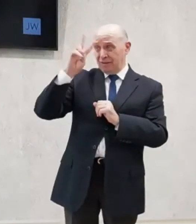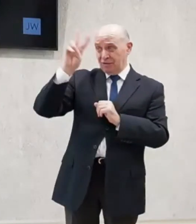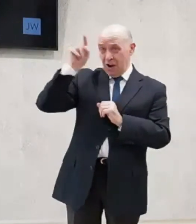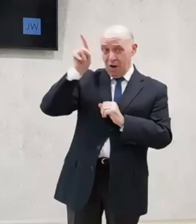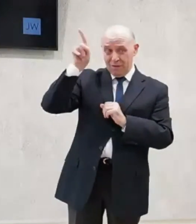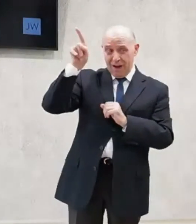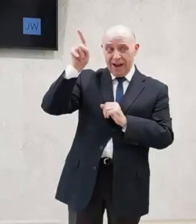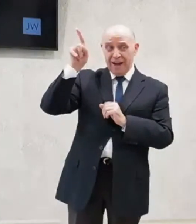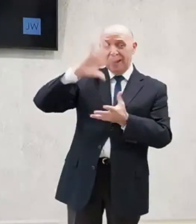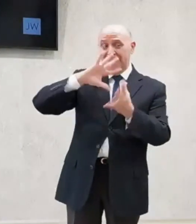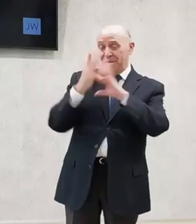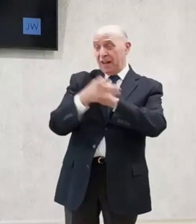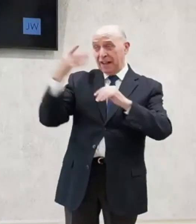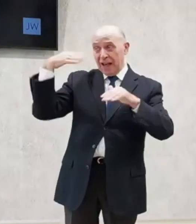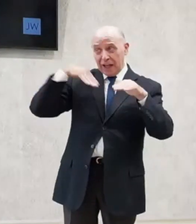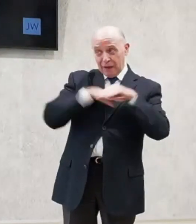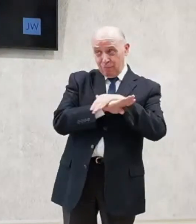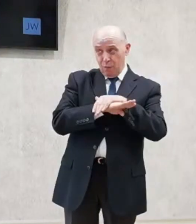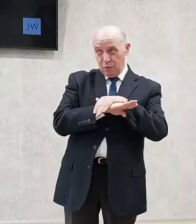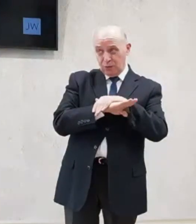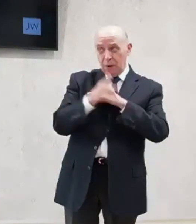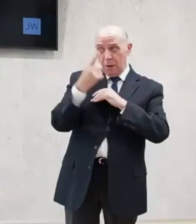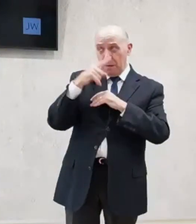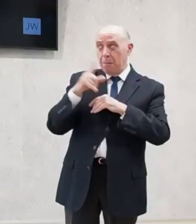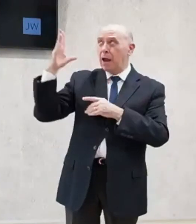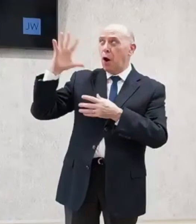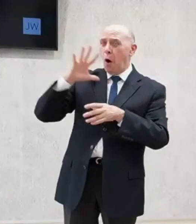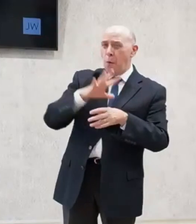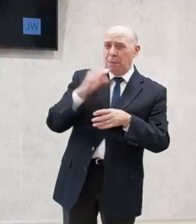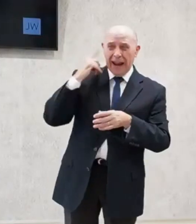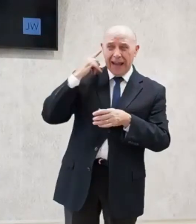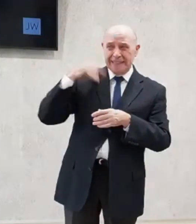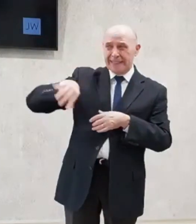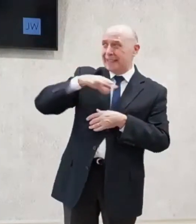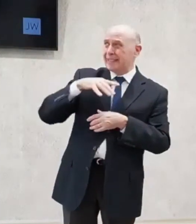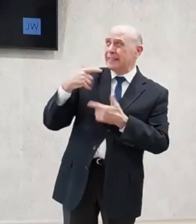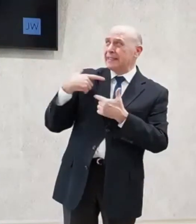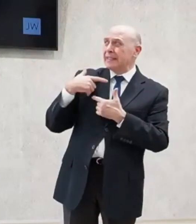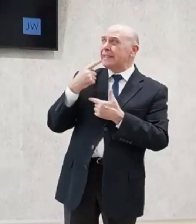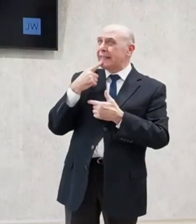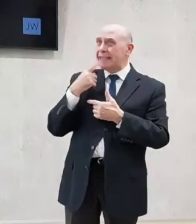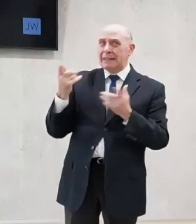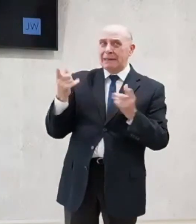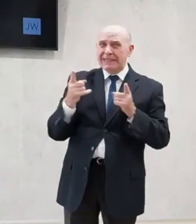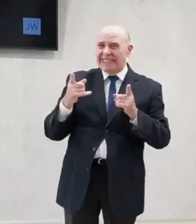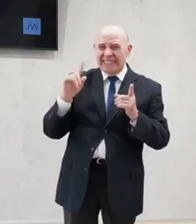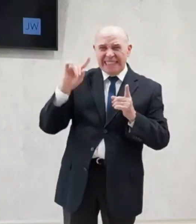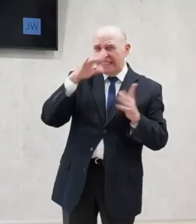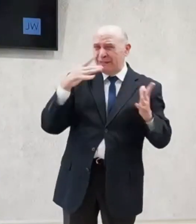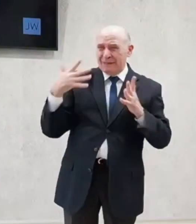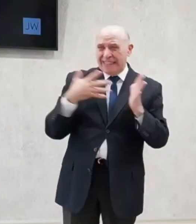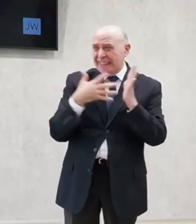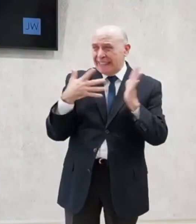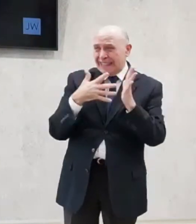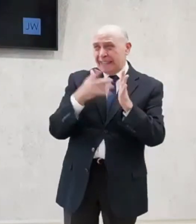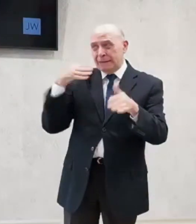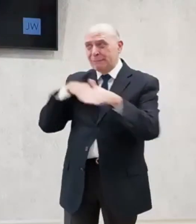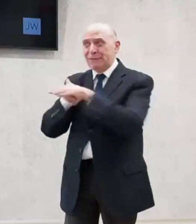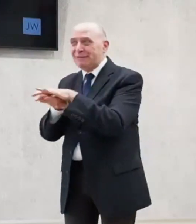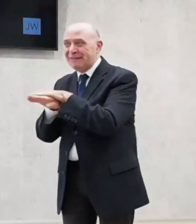diverrà un rifugio sicuro per gli oppressi un rifugio sicuro nei momenti difficili quelli che conoscono il tuo nome